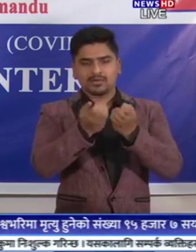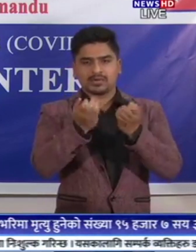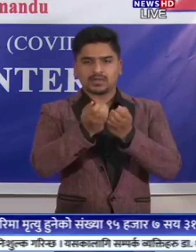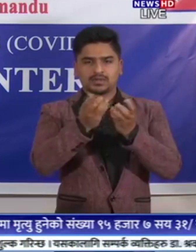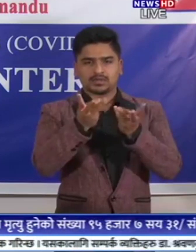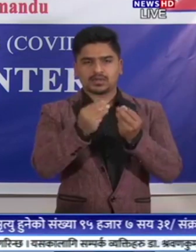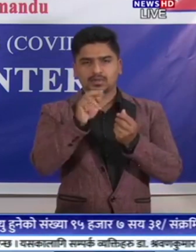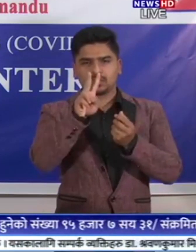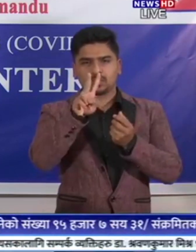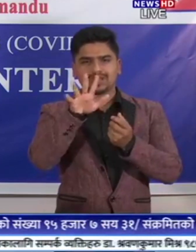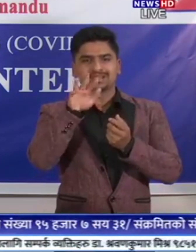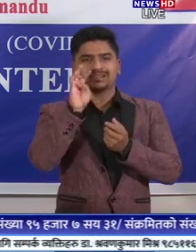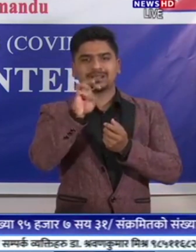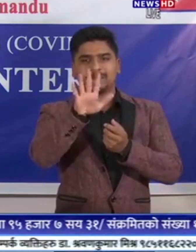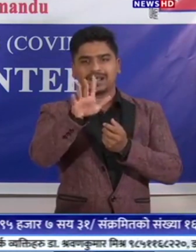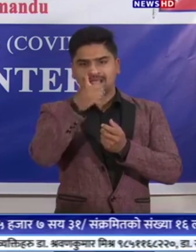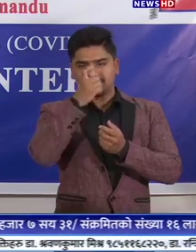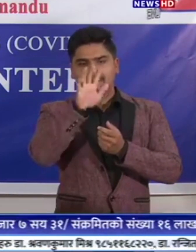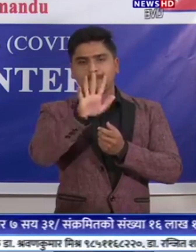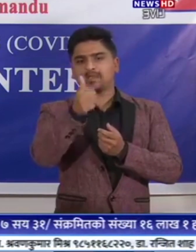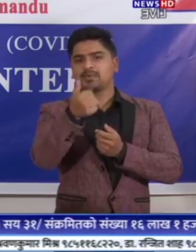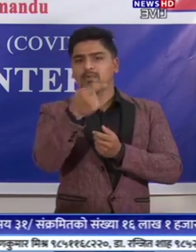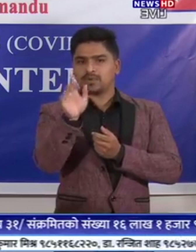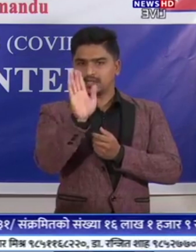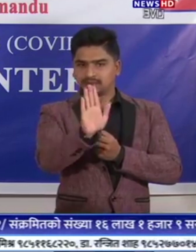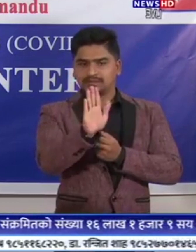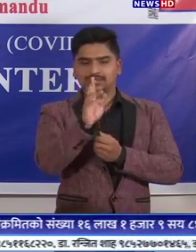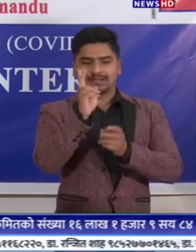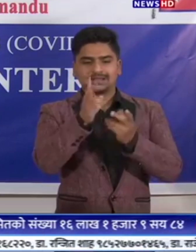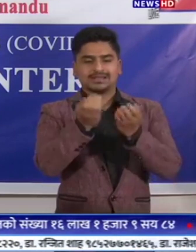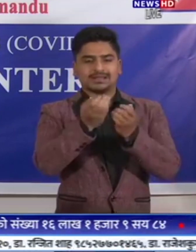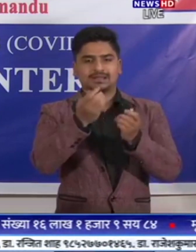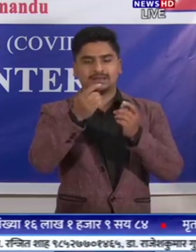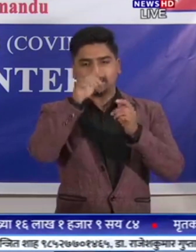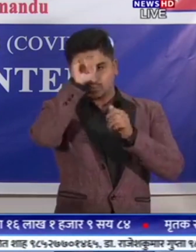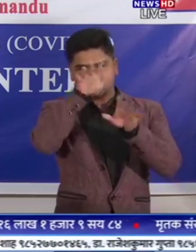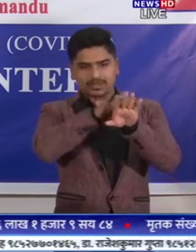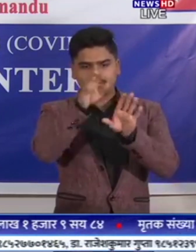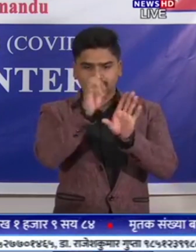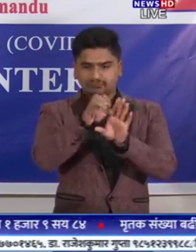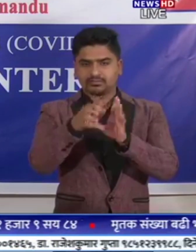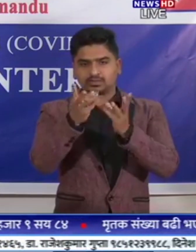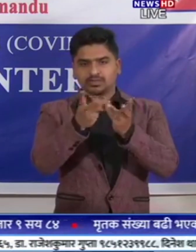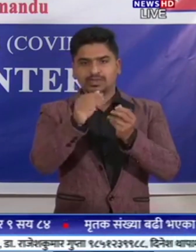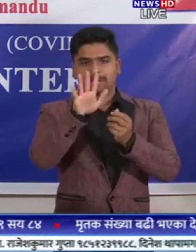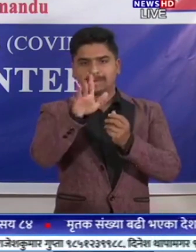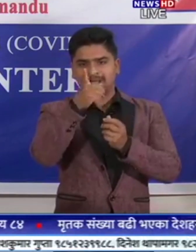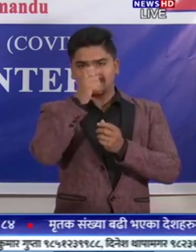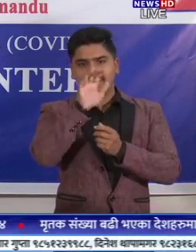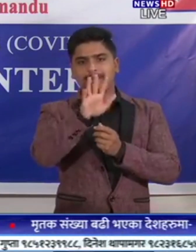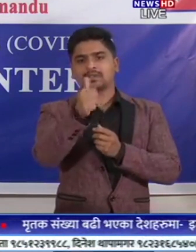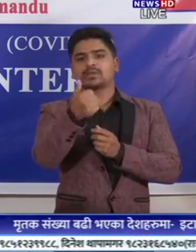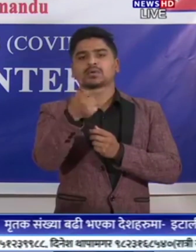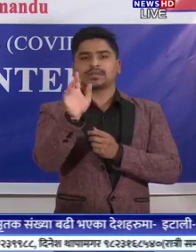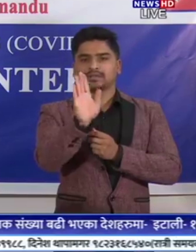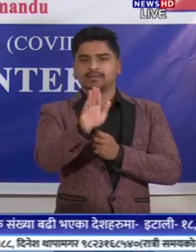संख्या 25,500 छेपन न छा, तिसे गरी इन्टरी आज बहेको कता 24 गंटा को इन्टरी को संख्या 500 छेपन न